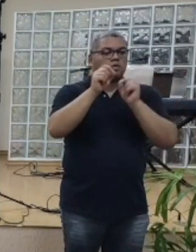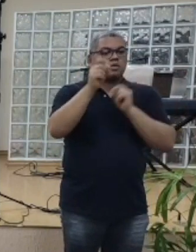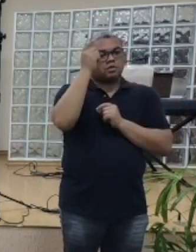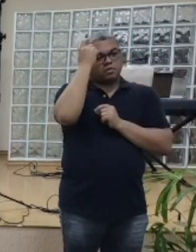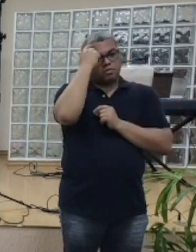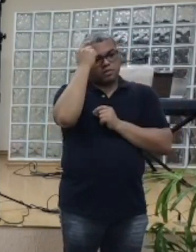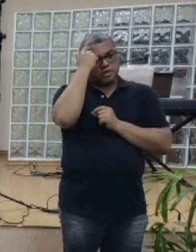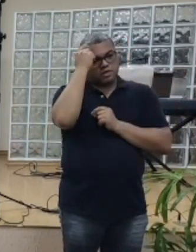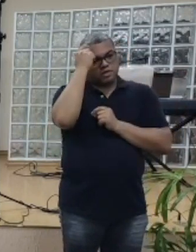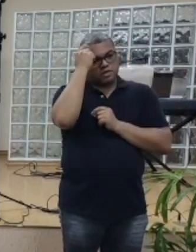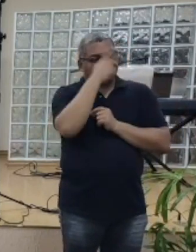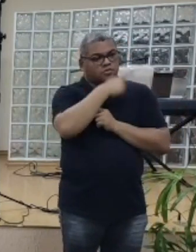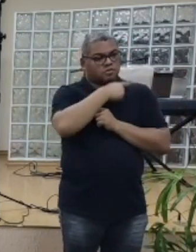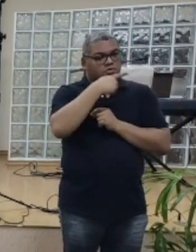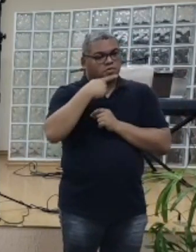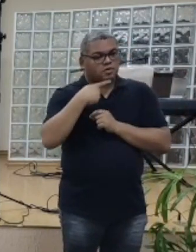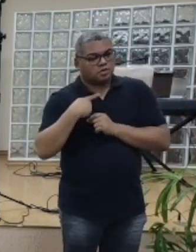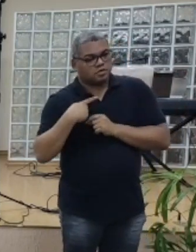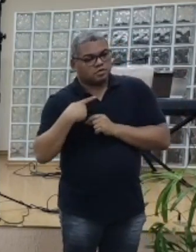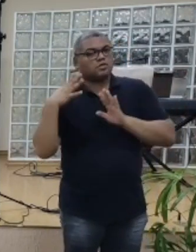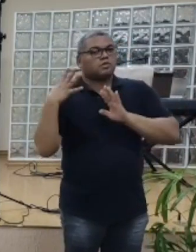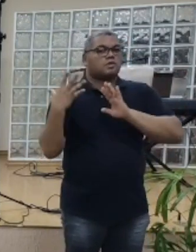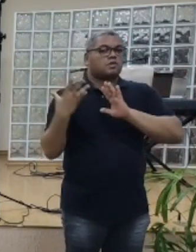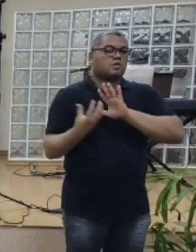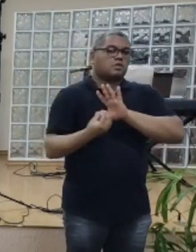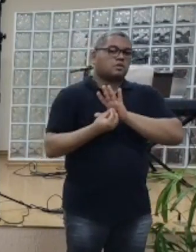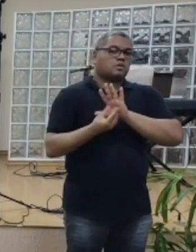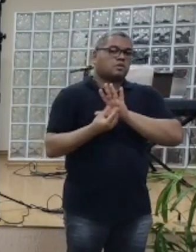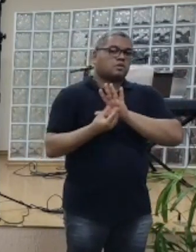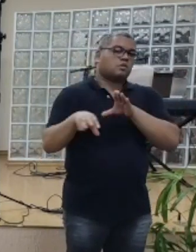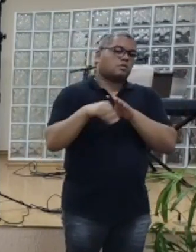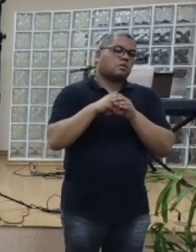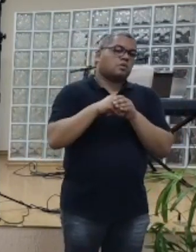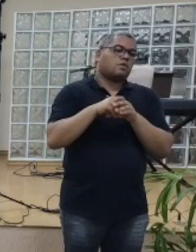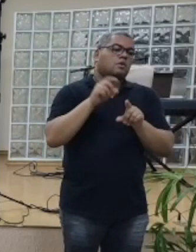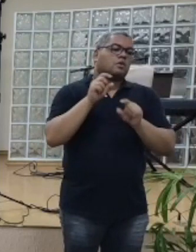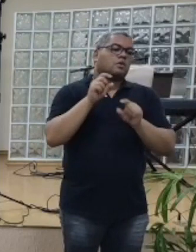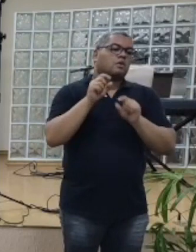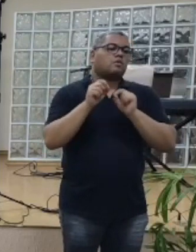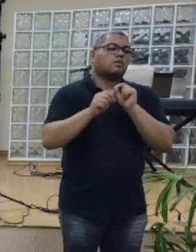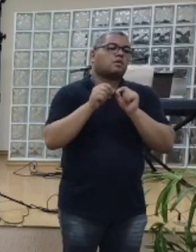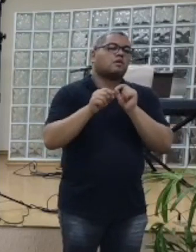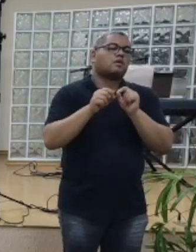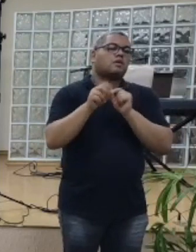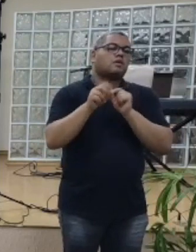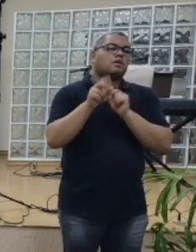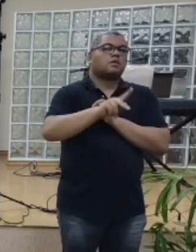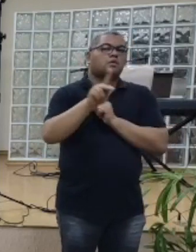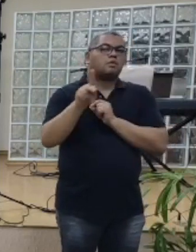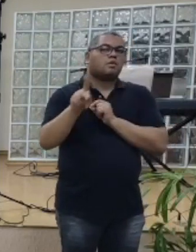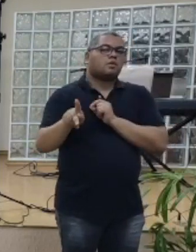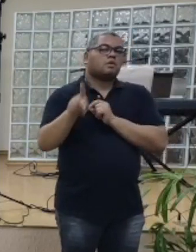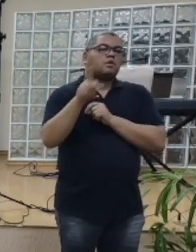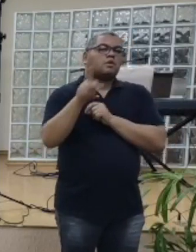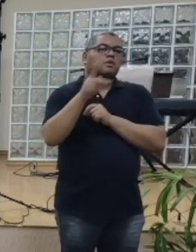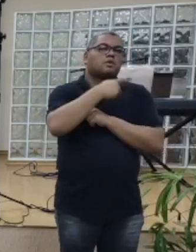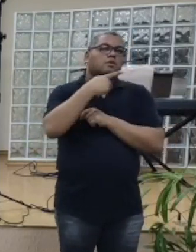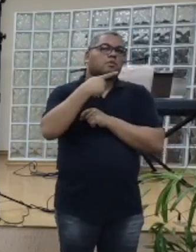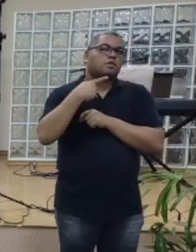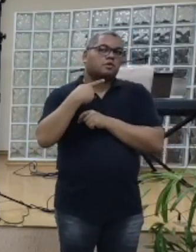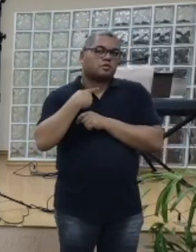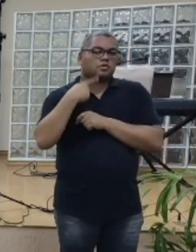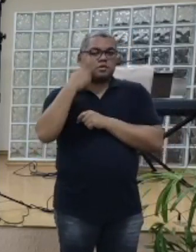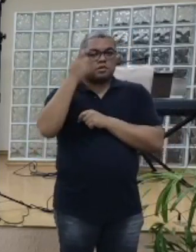dos pastores da igreja e aquilo que a liderança, professores e pastores pensam